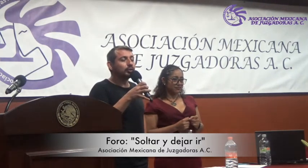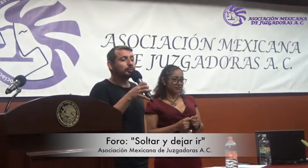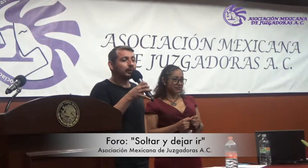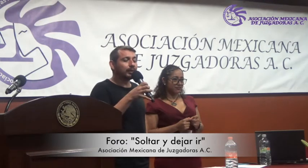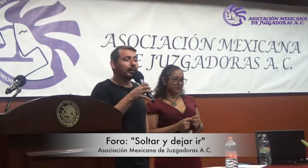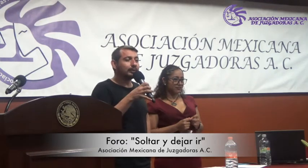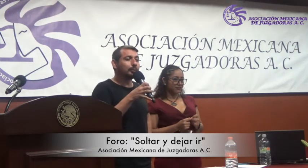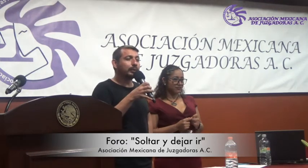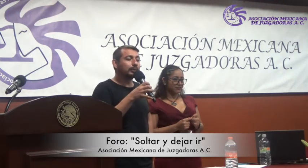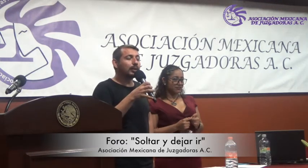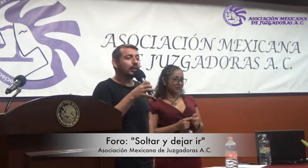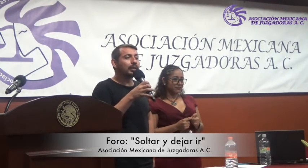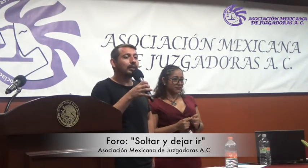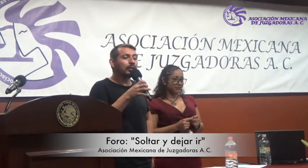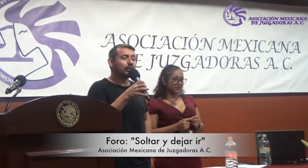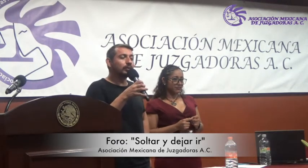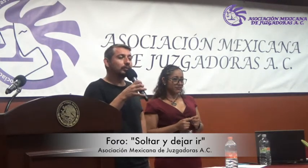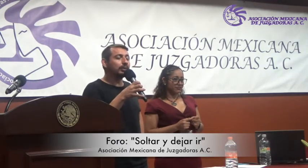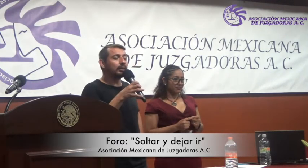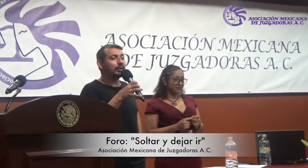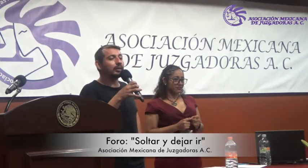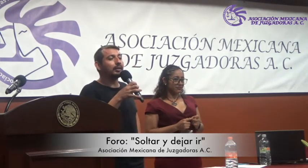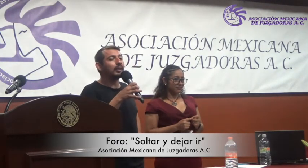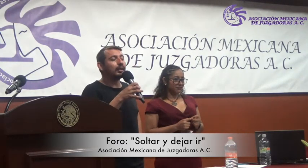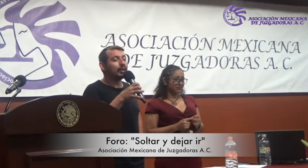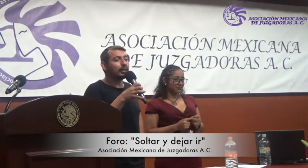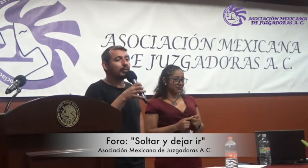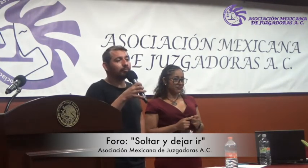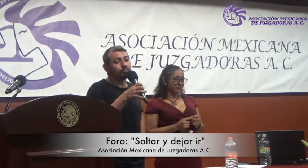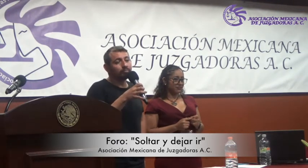Entonces yo sospeché que esa persona tenía intentos